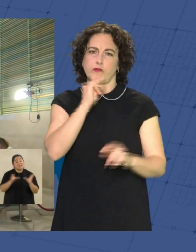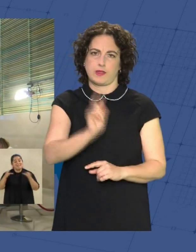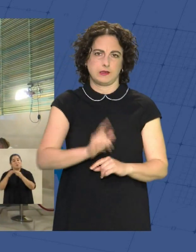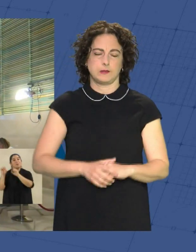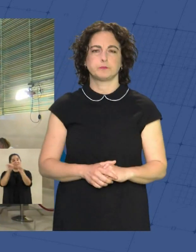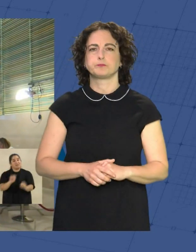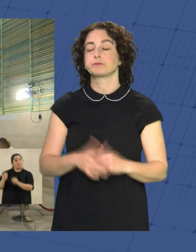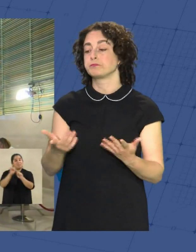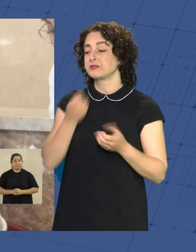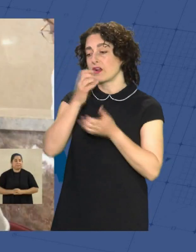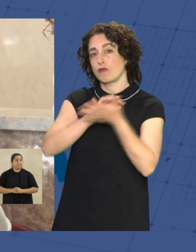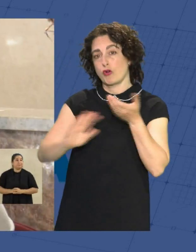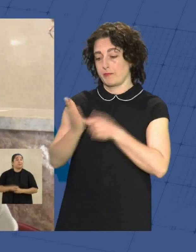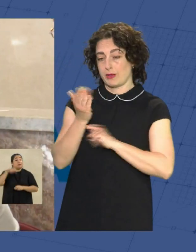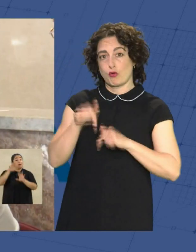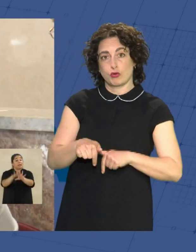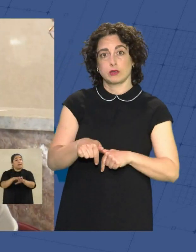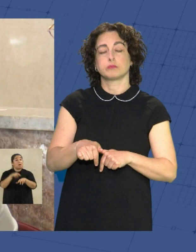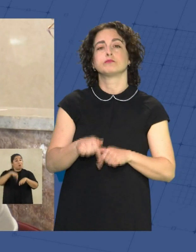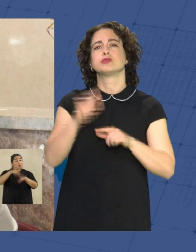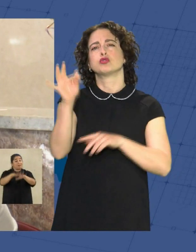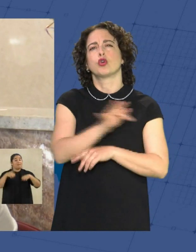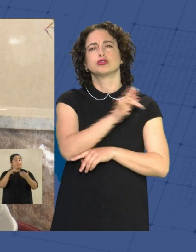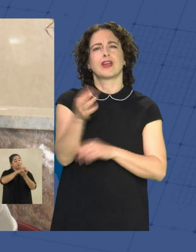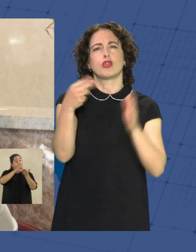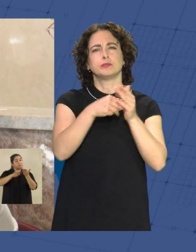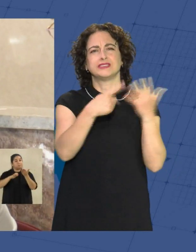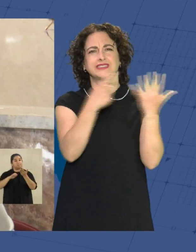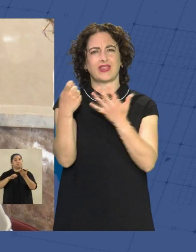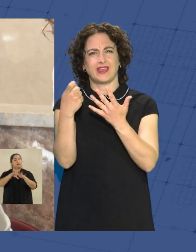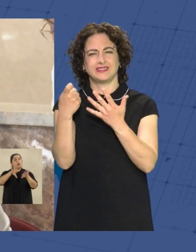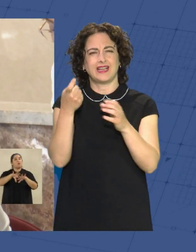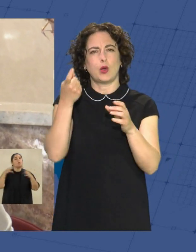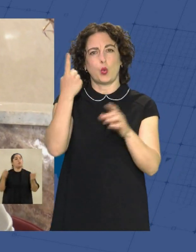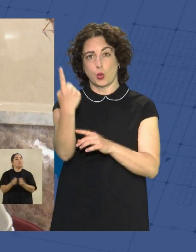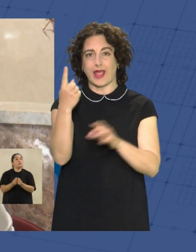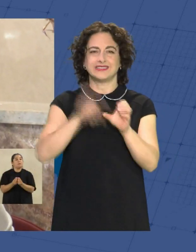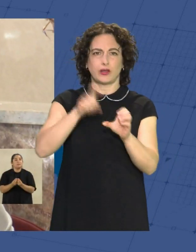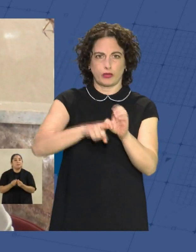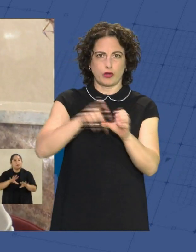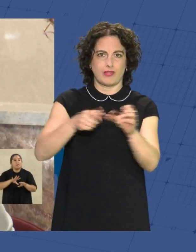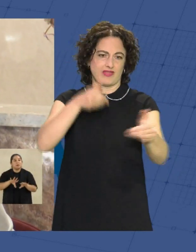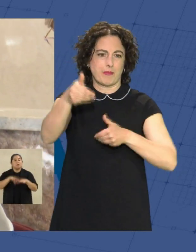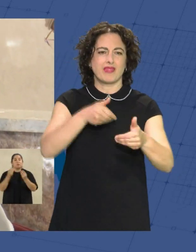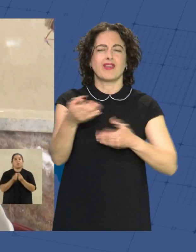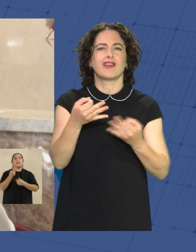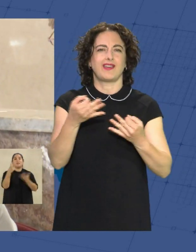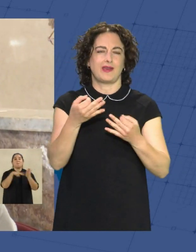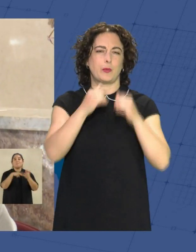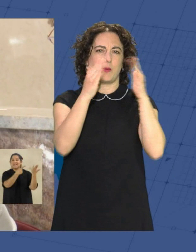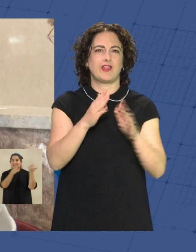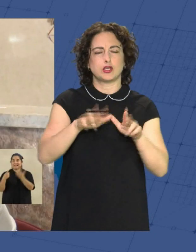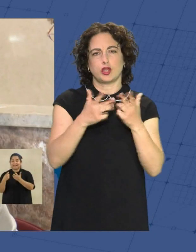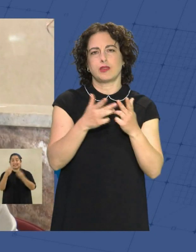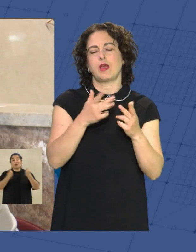Según el informe que nos traen hoy a Pleno, hay un total de 2.601 inscripciones para demandar vivienda social a la empresa municipal